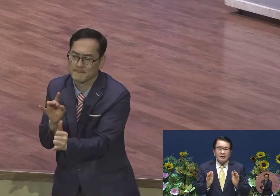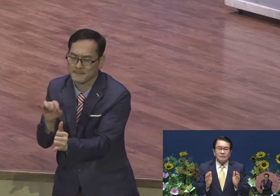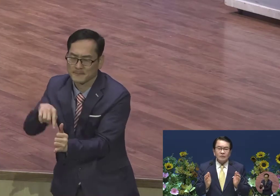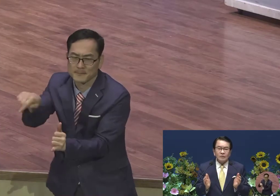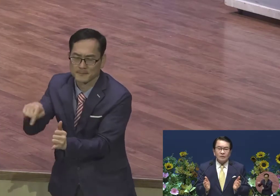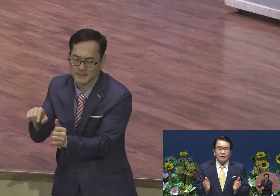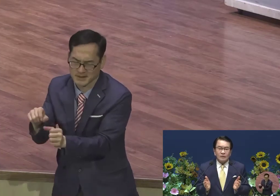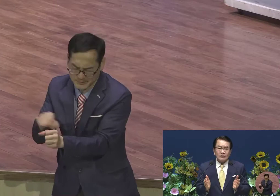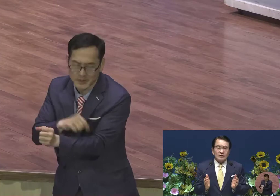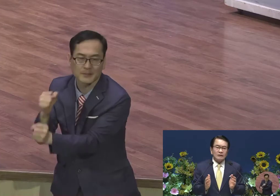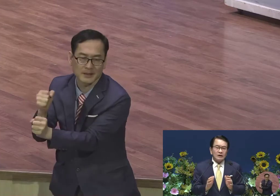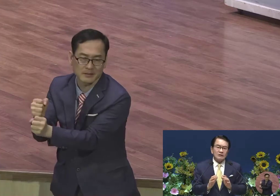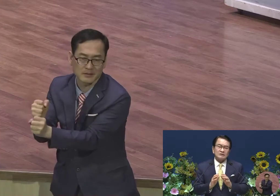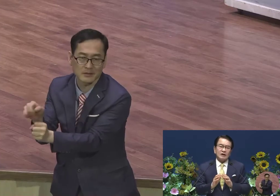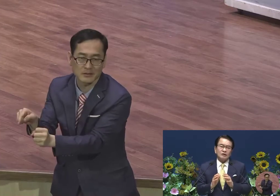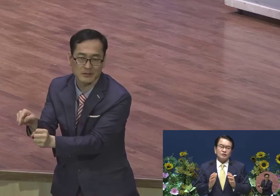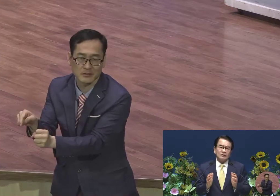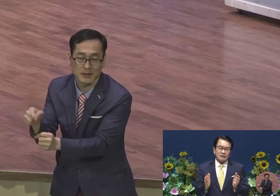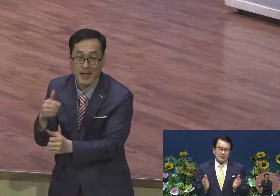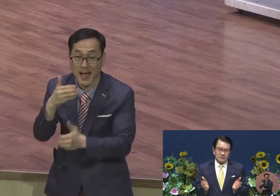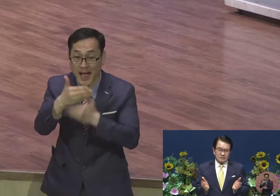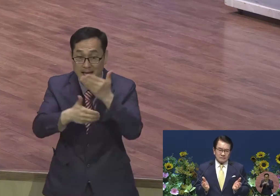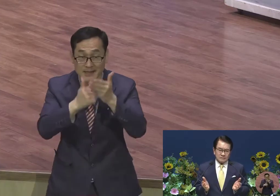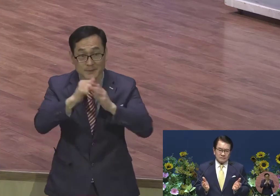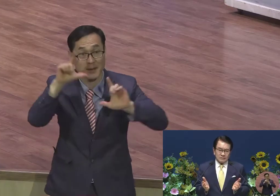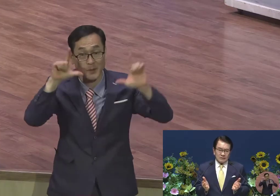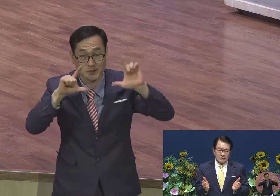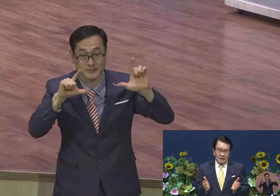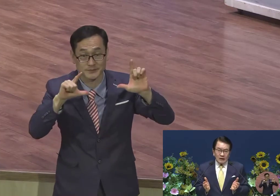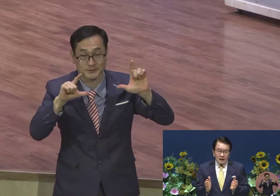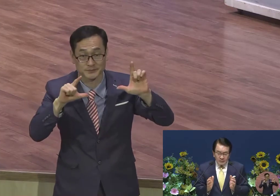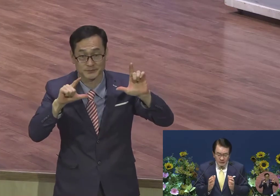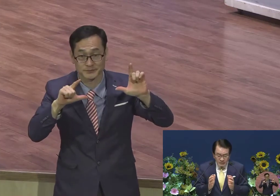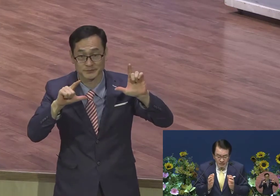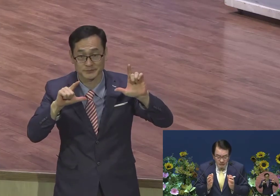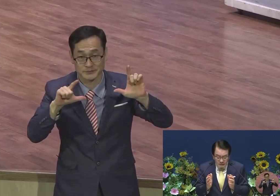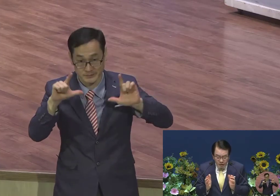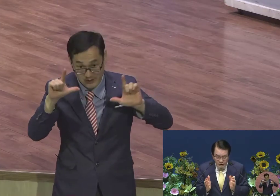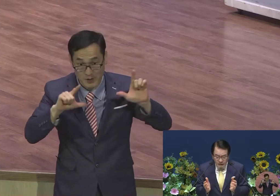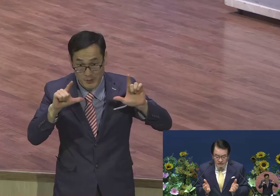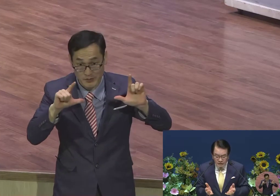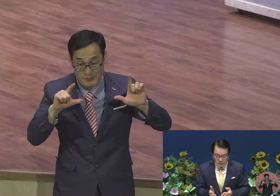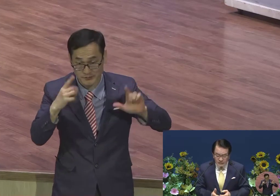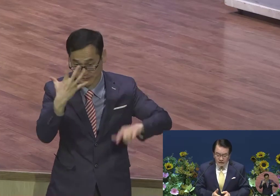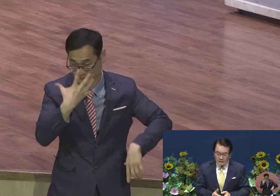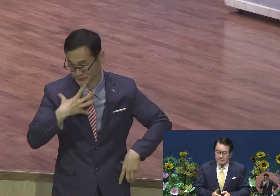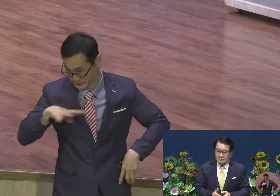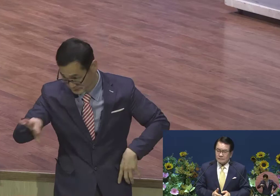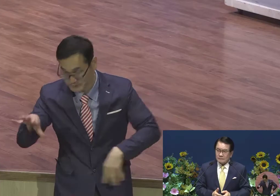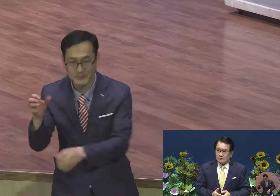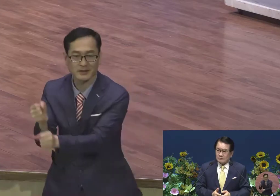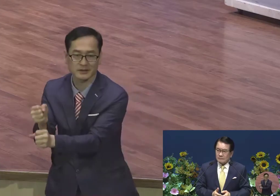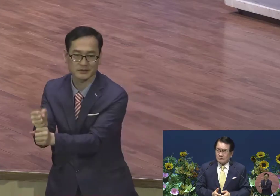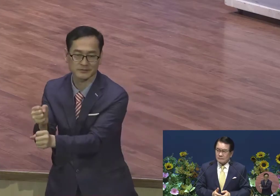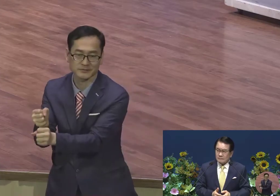형상으로 인간을 창조했다고 그랬어요. 하나님이 형상으로 인간을 창조했다.